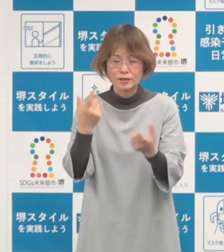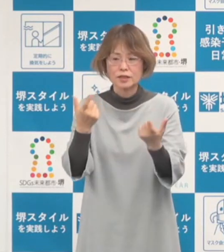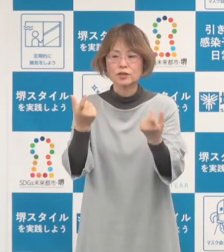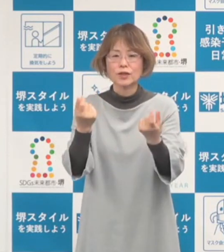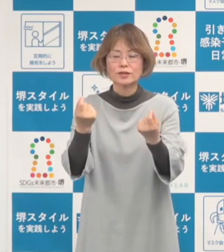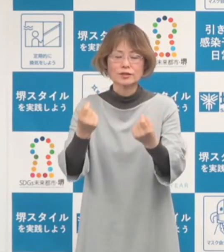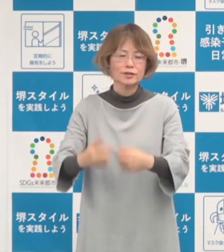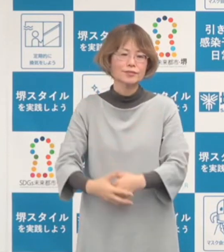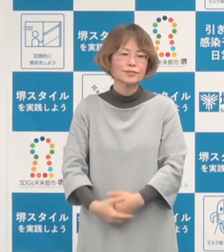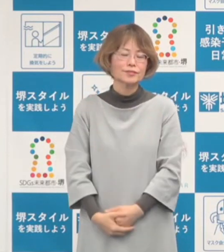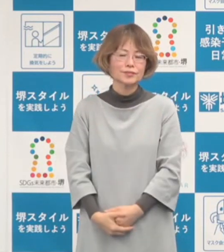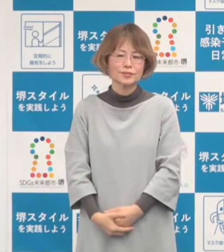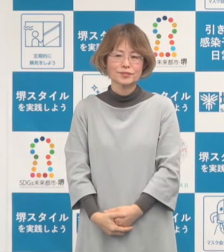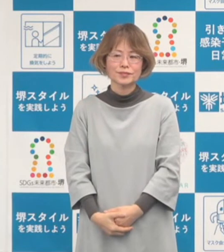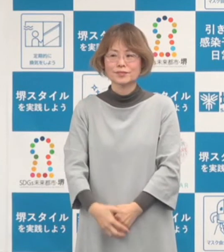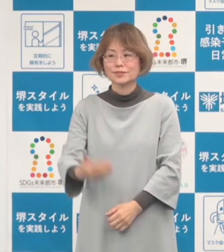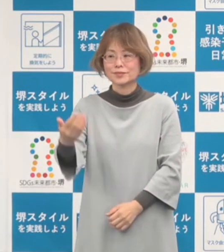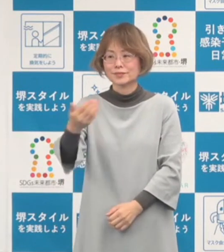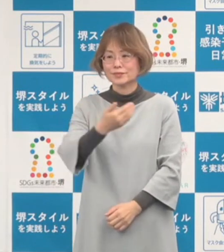他にご質問いかがでしょうか。